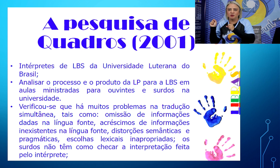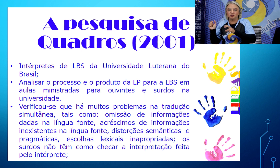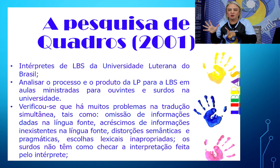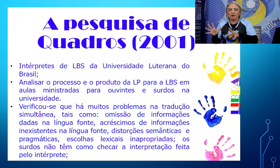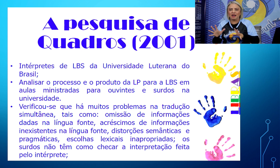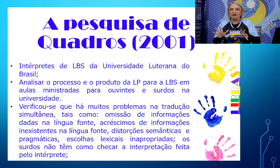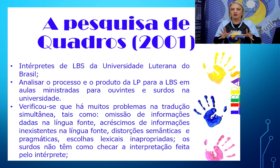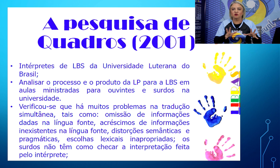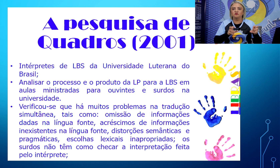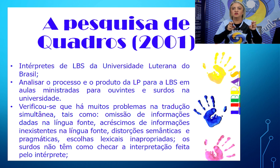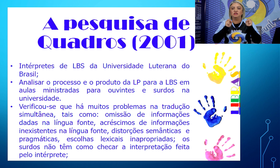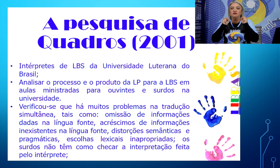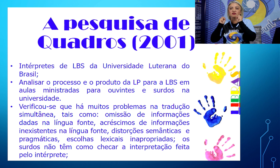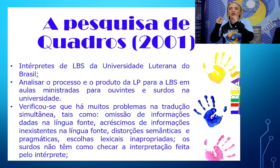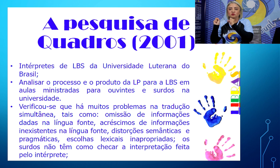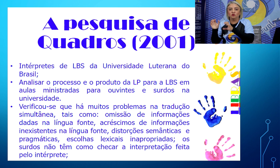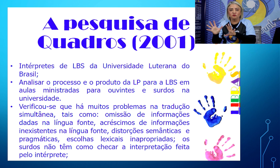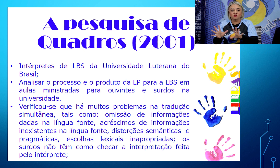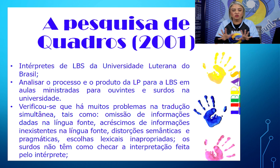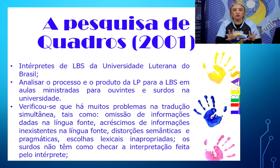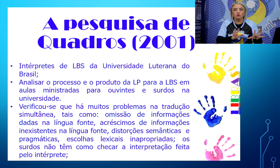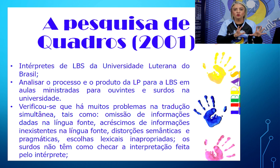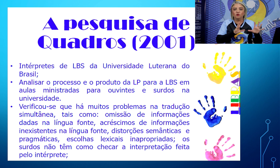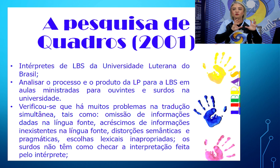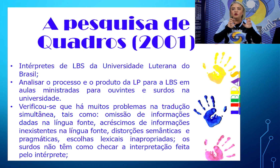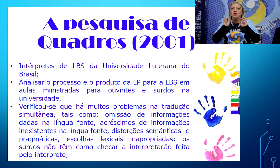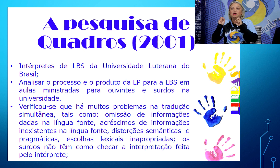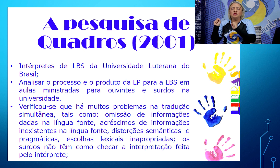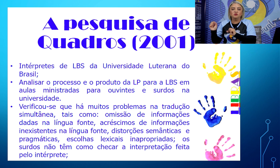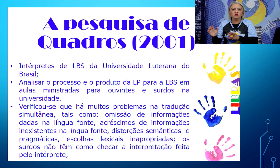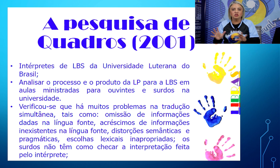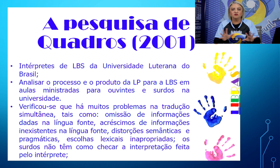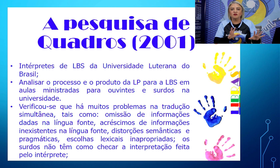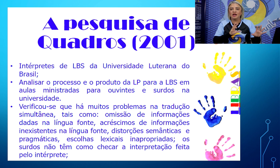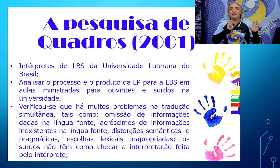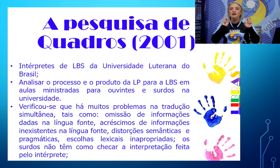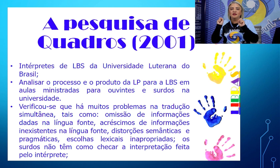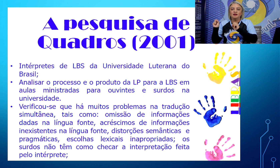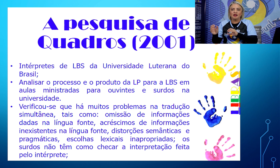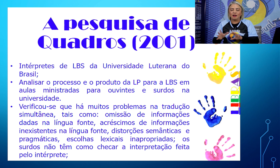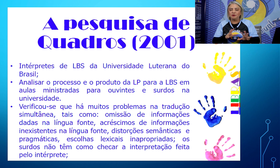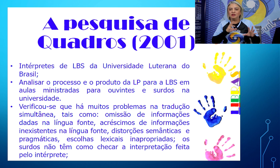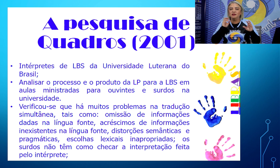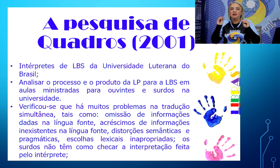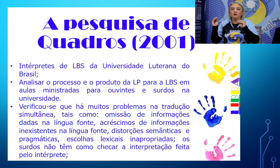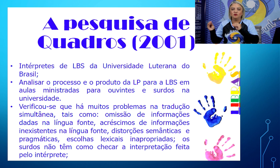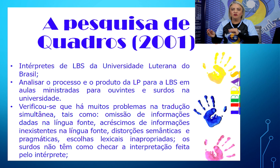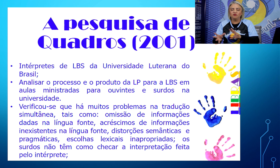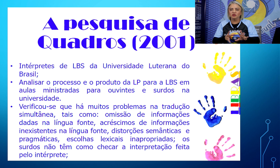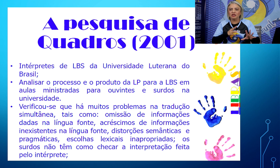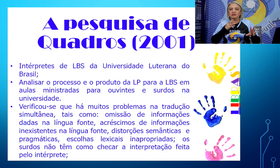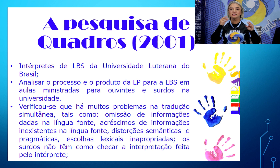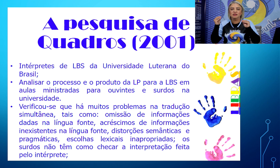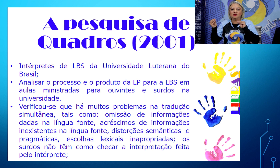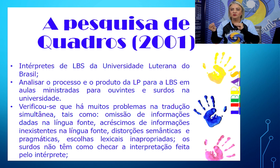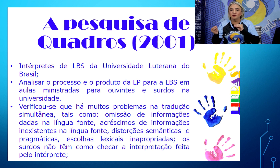uma palavra nova, um significado novo, um sentido novo. E isso a gente vai aprendendo e fortalecendo